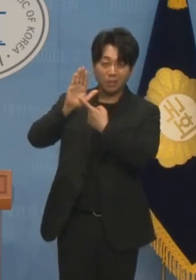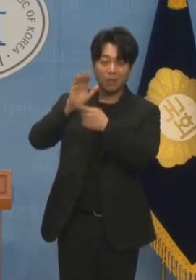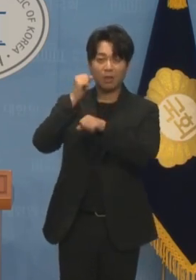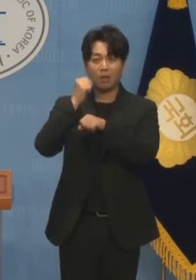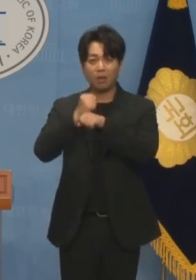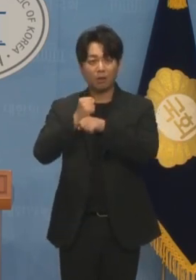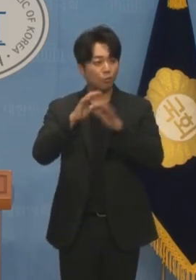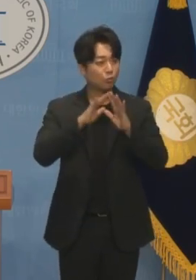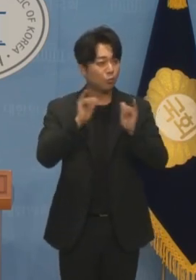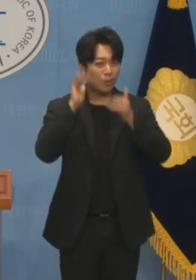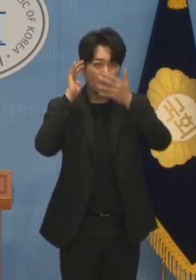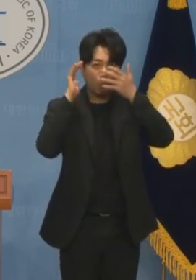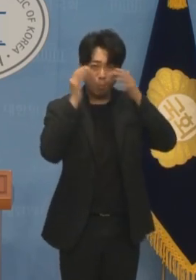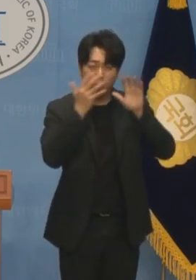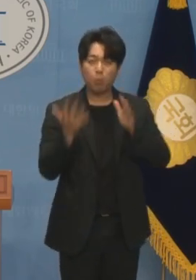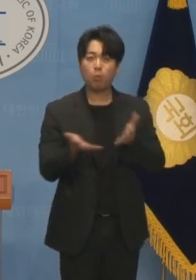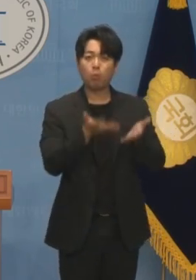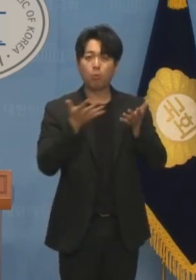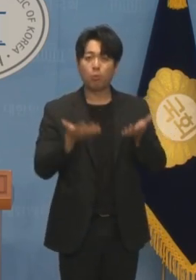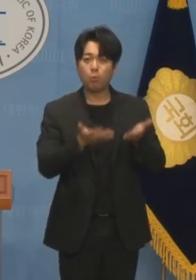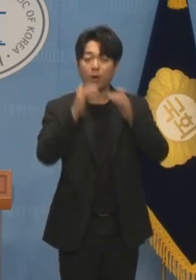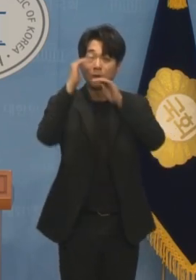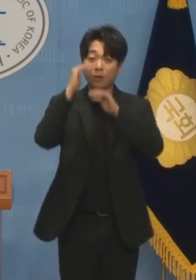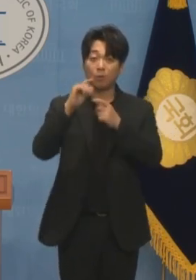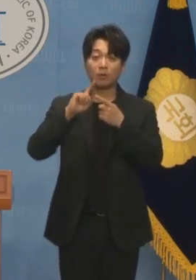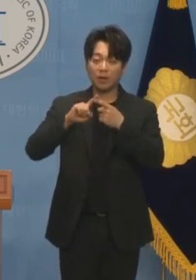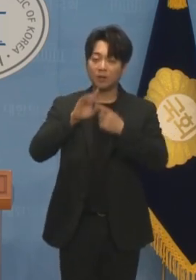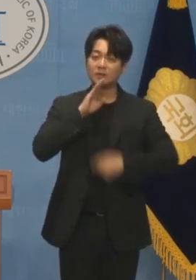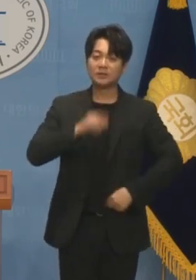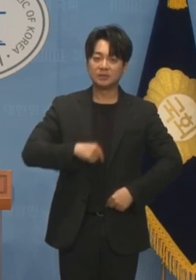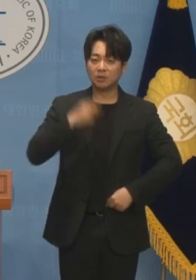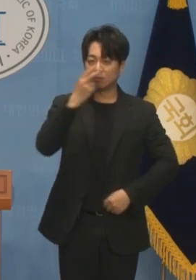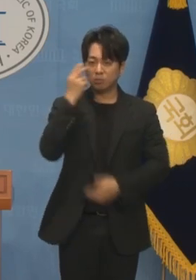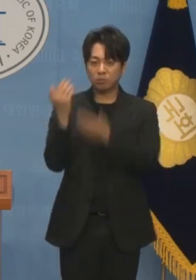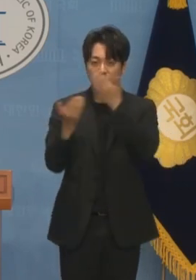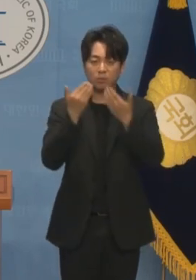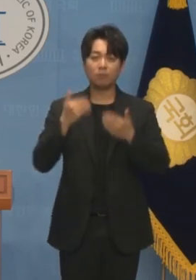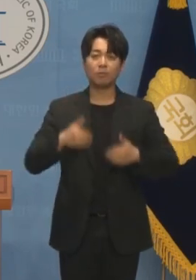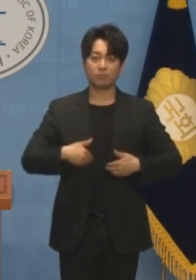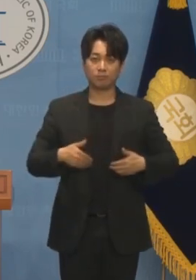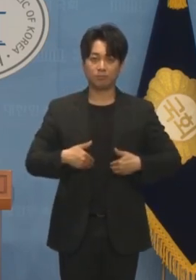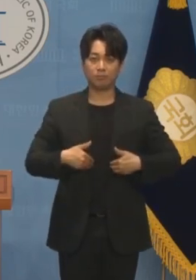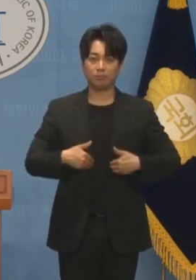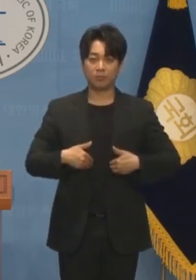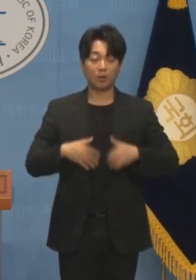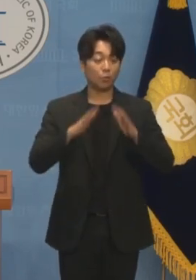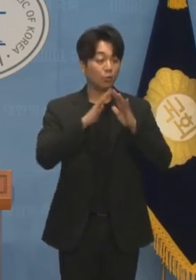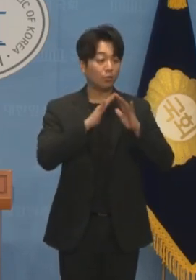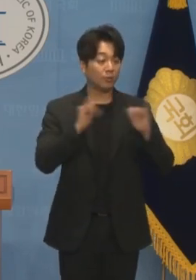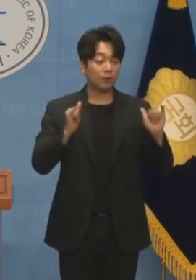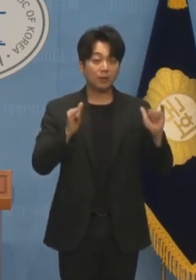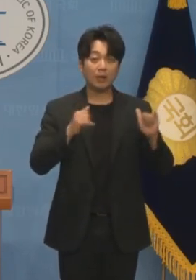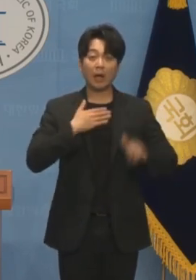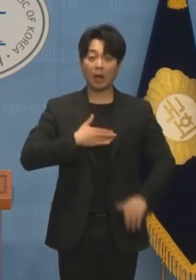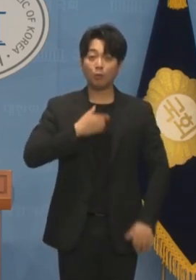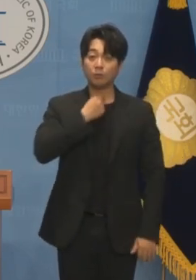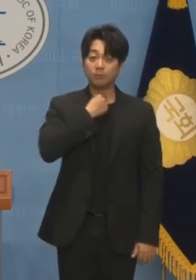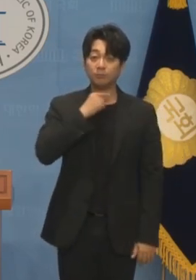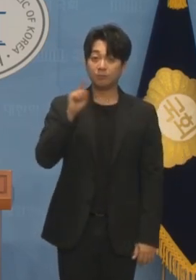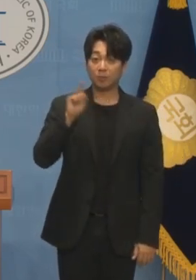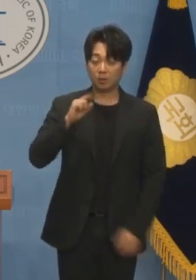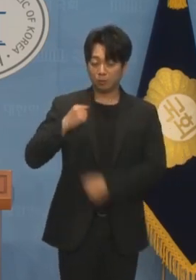혼란만 야기하게 된 것인지 소상히 밝히십시오 국민의 관심이 해병 특검법